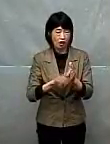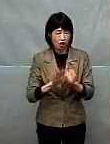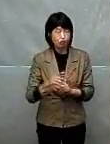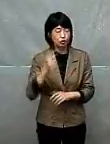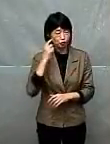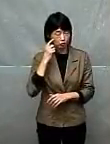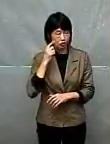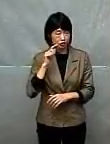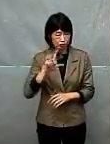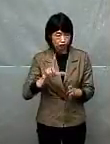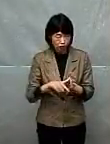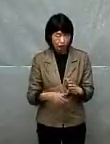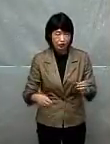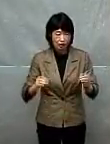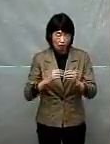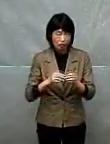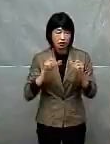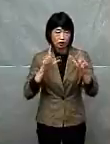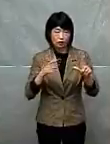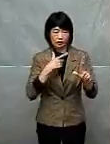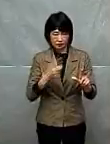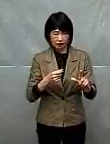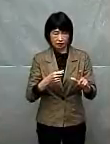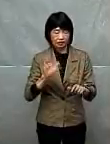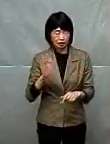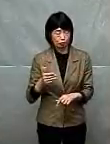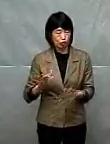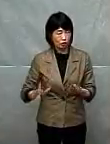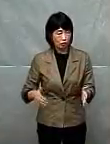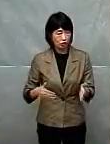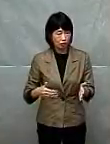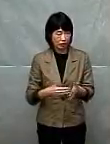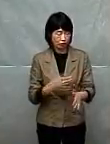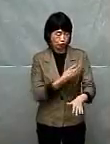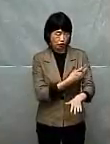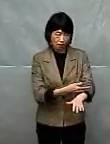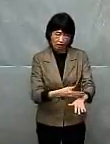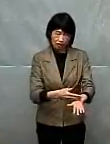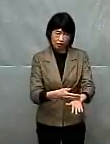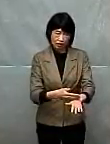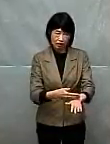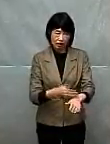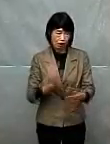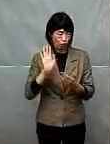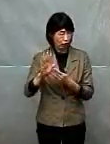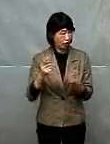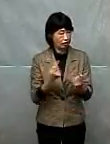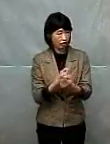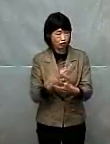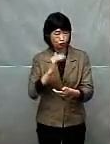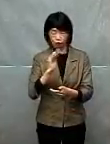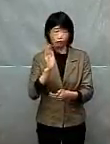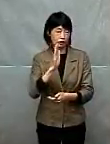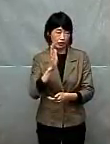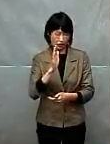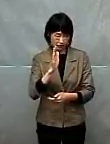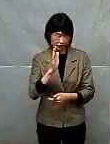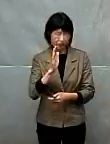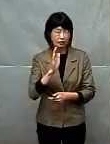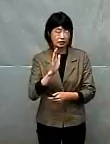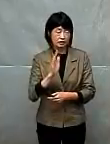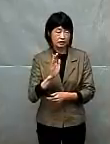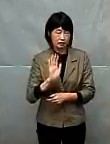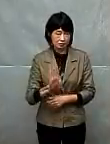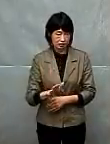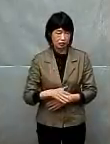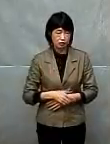お答えしたいというふうに思いますが、ただ今までの流れが変わるようなことはないだろうと私自身は思っております。